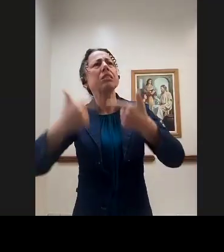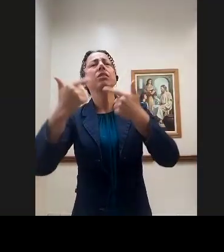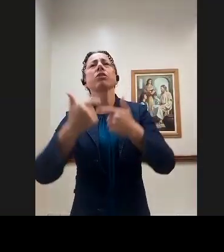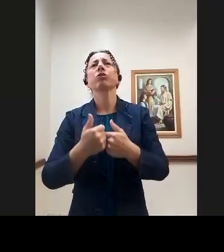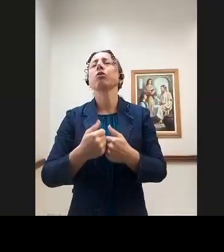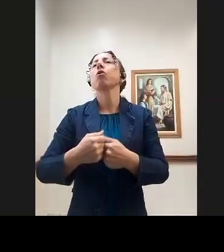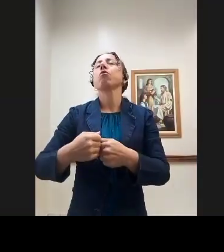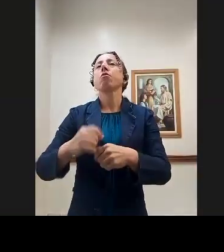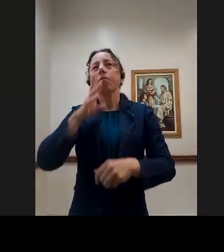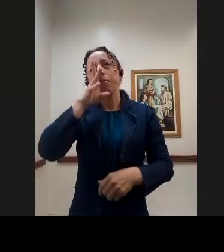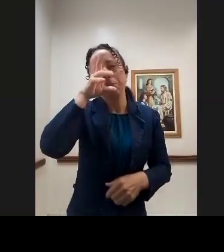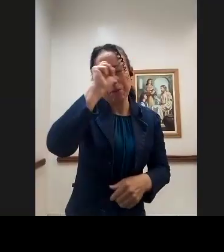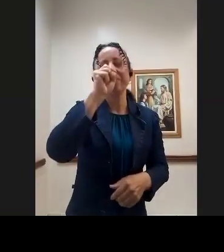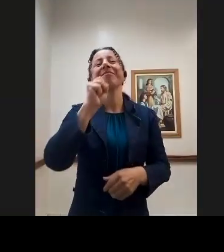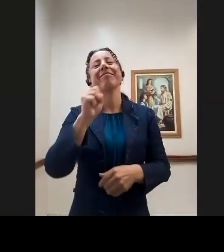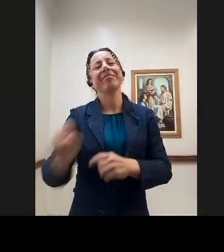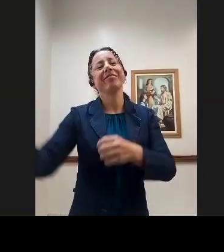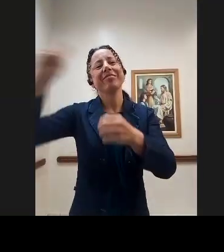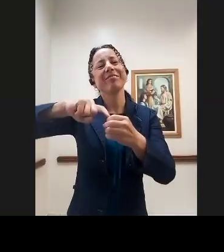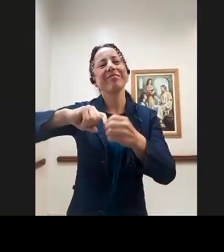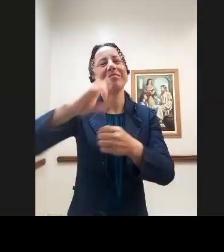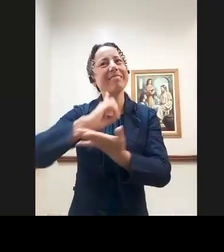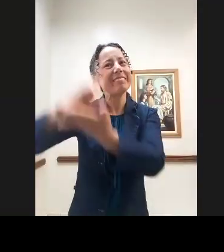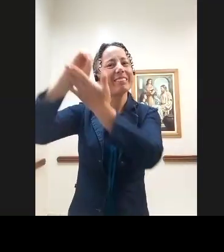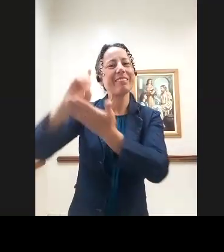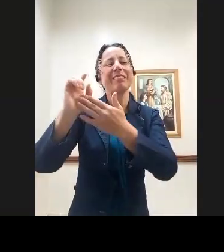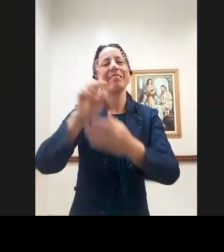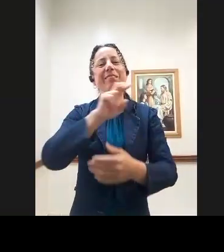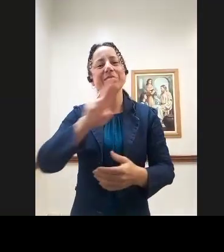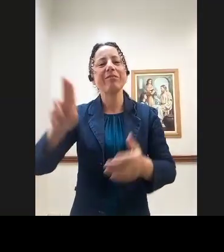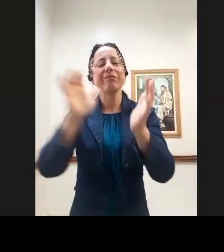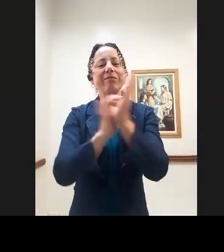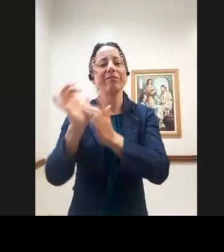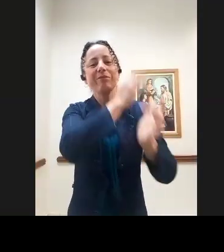dia poder voltar à presença de Deus. E eu deixo esse testemunho em nome de Jesus Cristo. Amém.